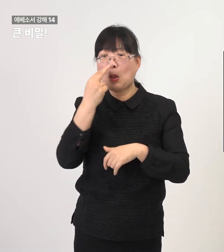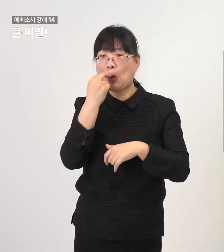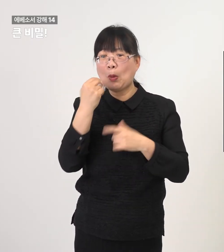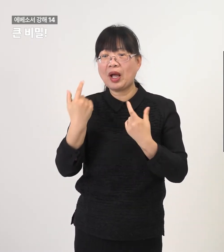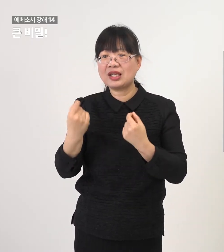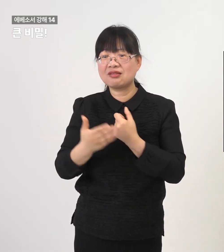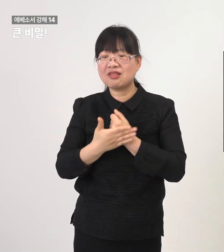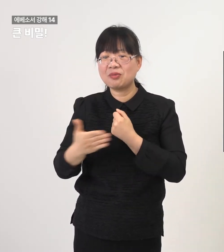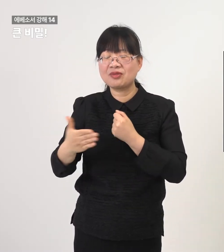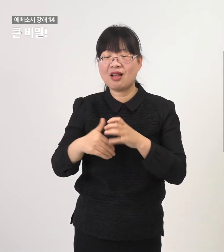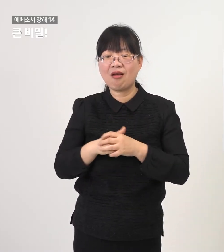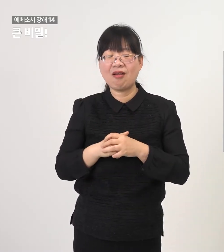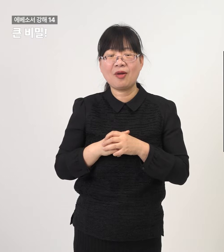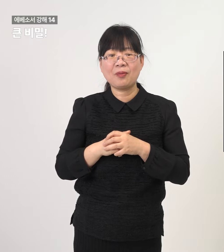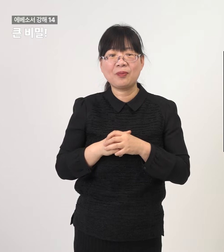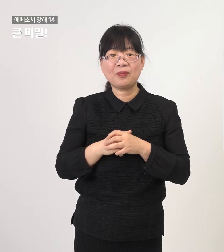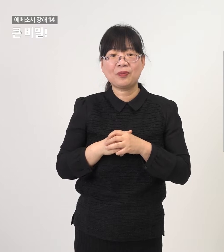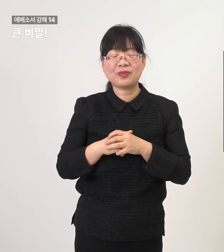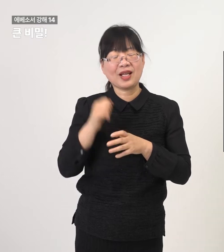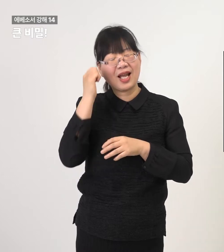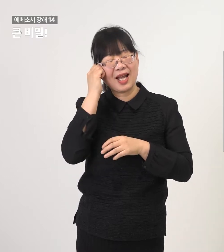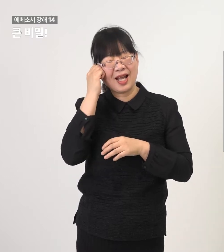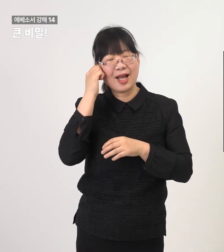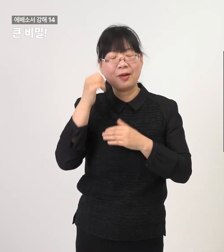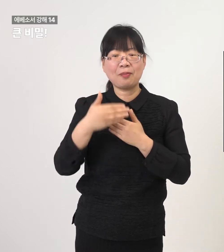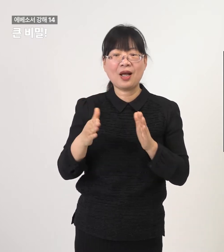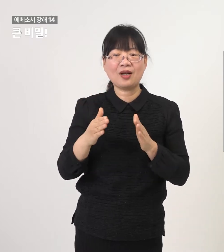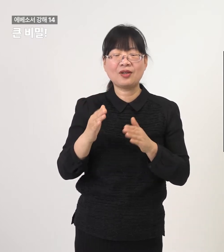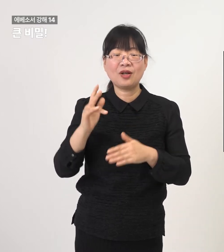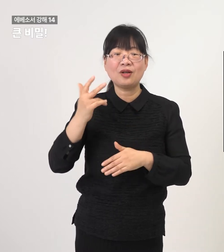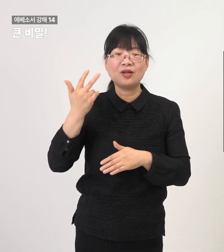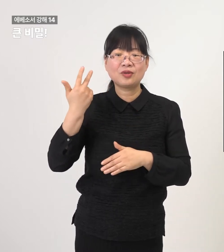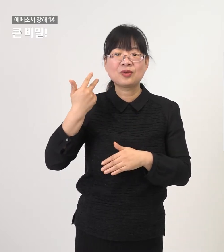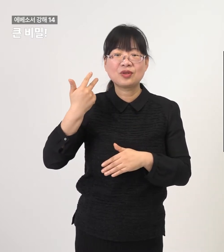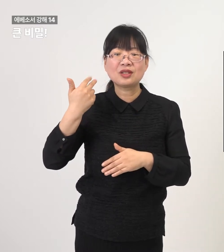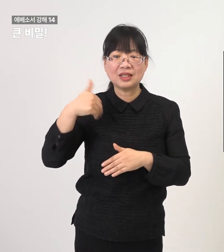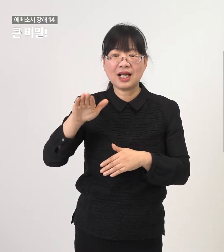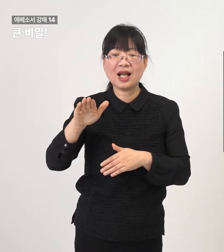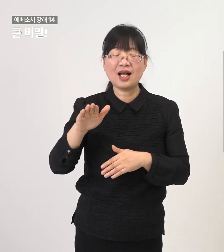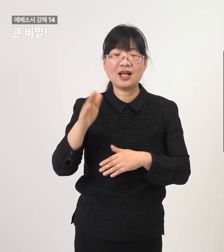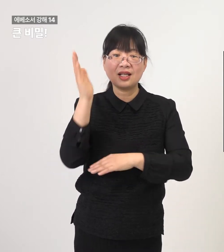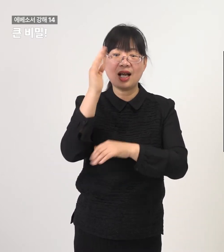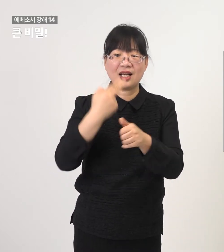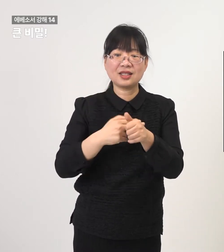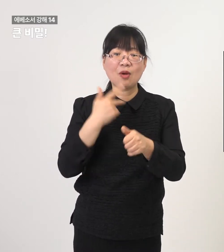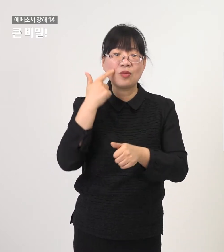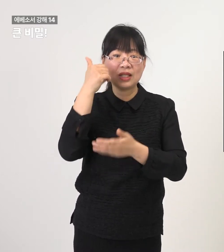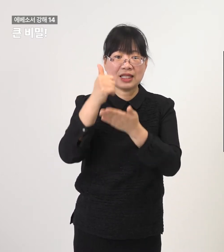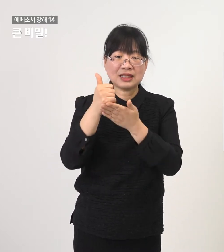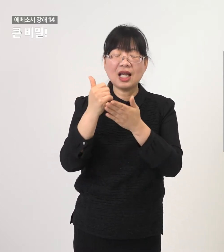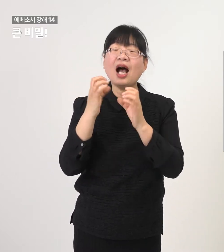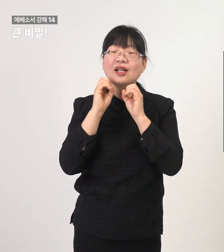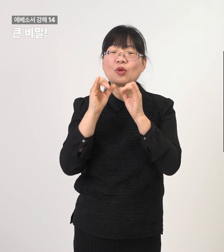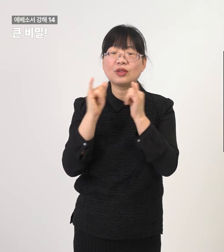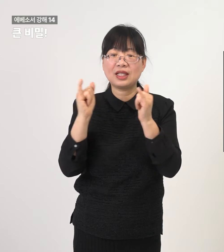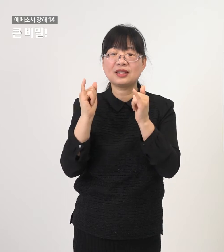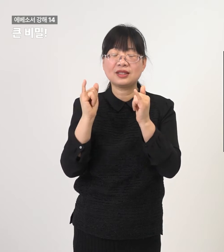유치했으니까. 그래서 숙소로 들어간 강사 목사님을, 전사님을